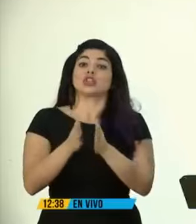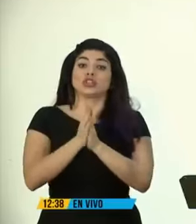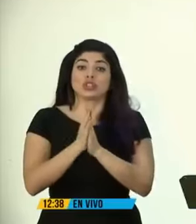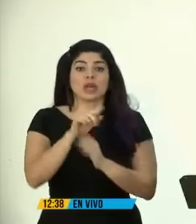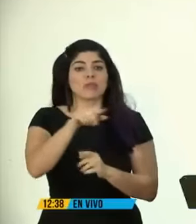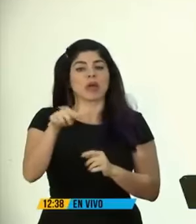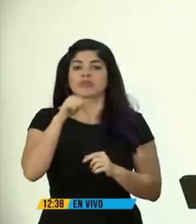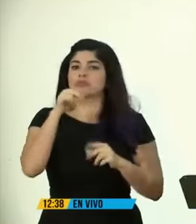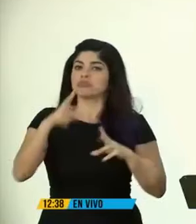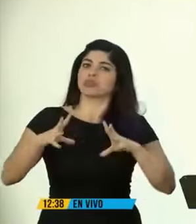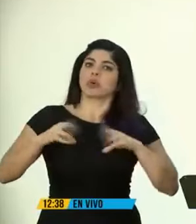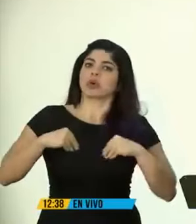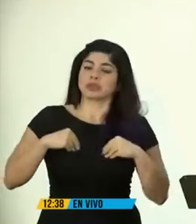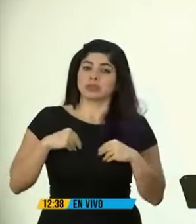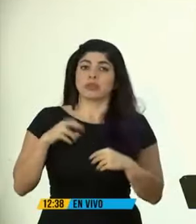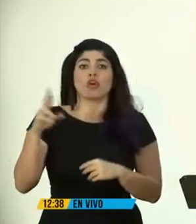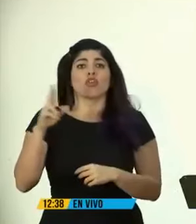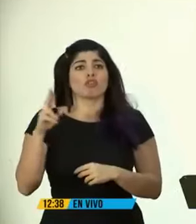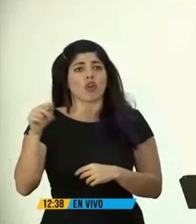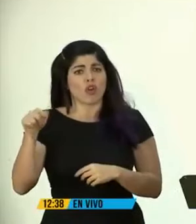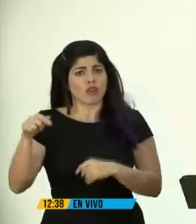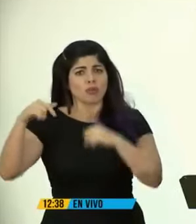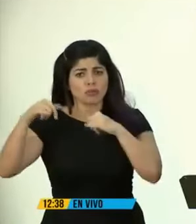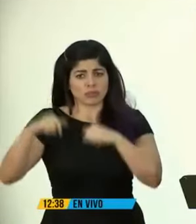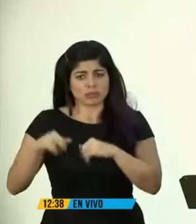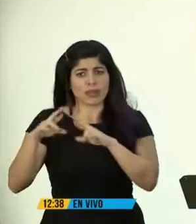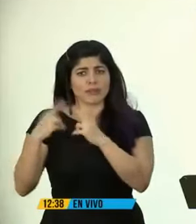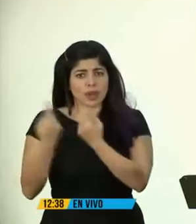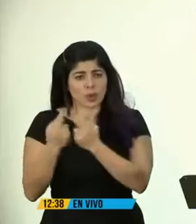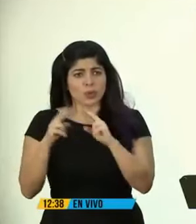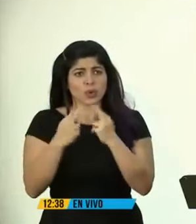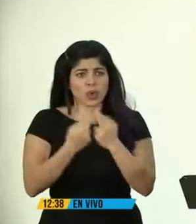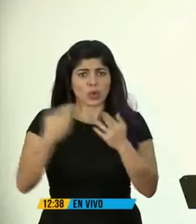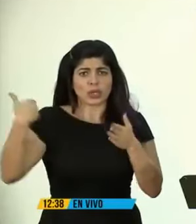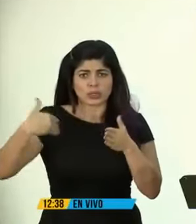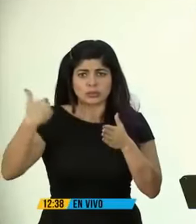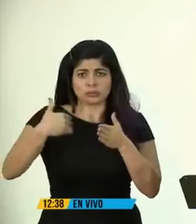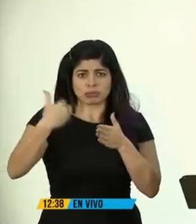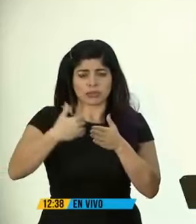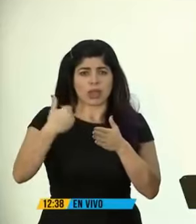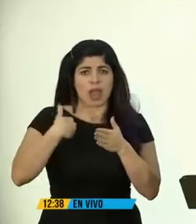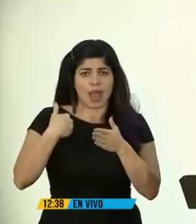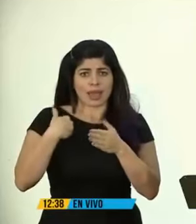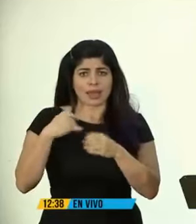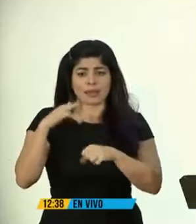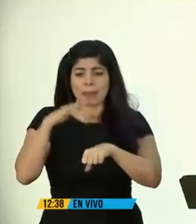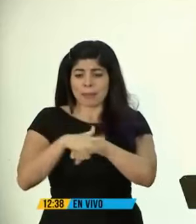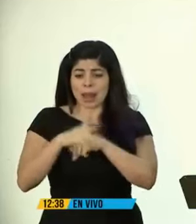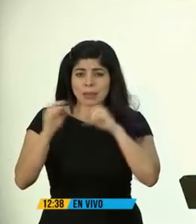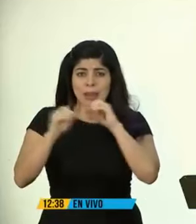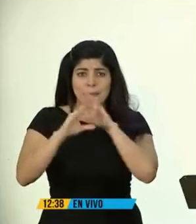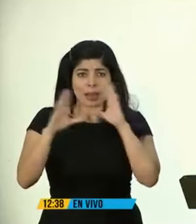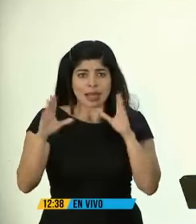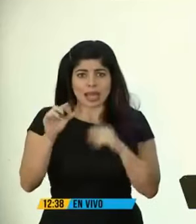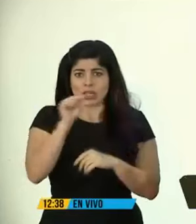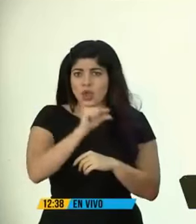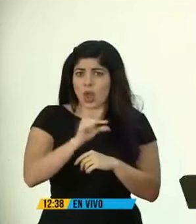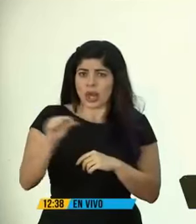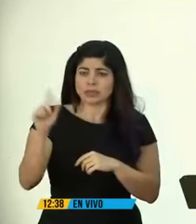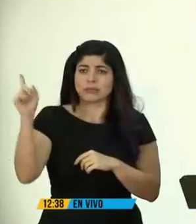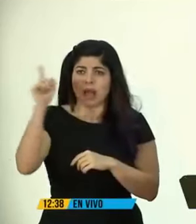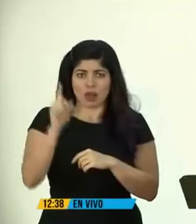fue rechazada por ellos. Don Rodolfo ha estado en las reuniones que hemos hecho en tempranas horas de la mañana durante toda la